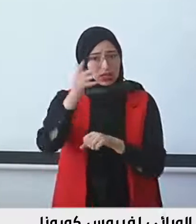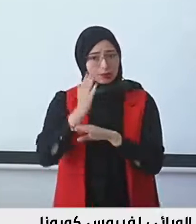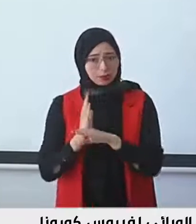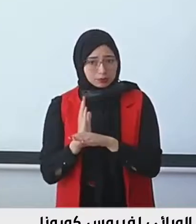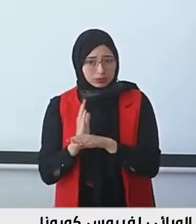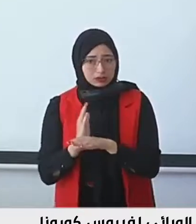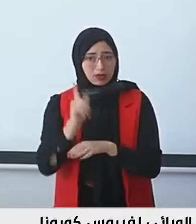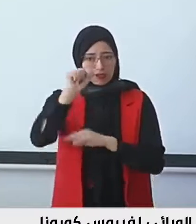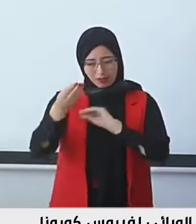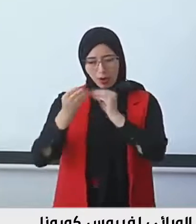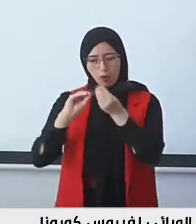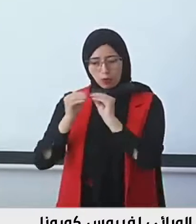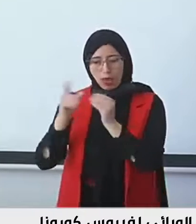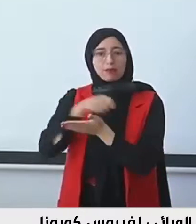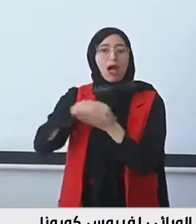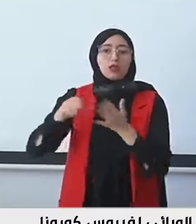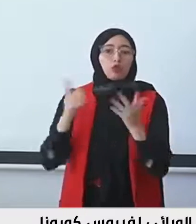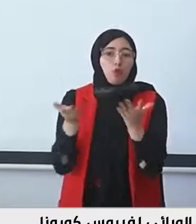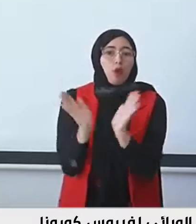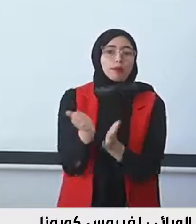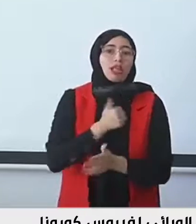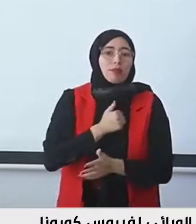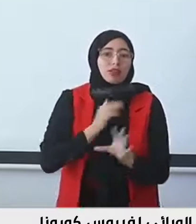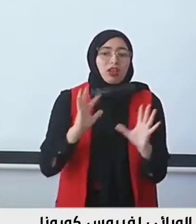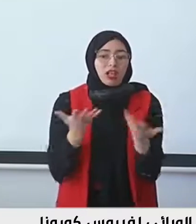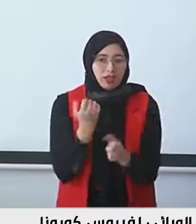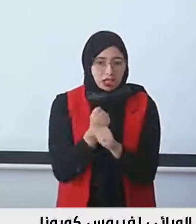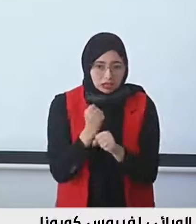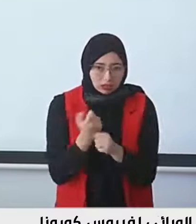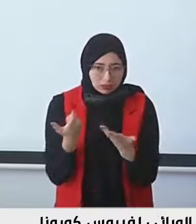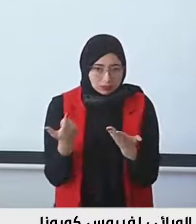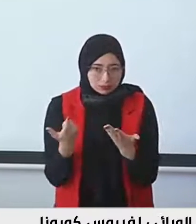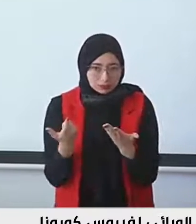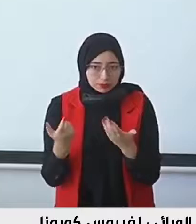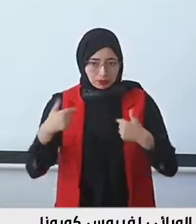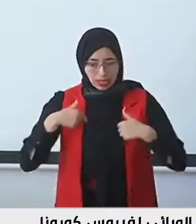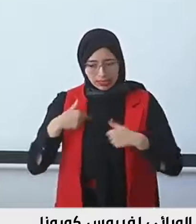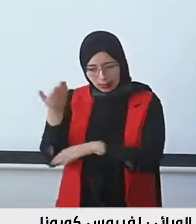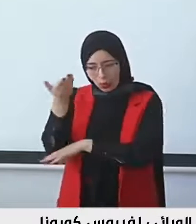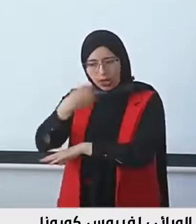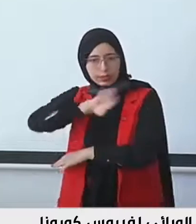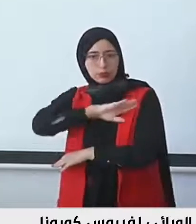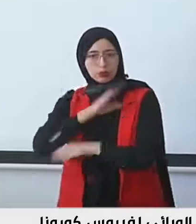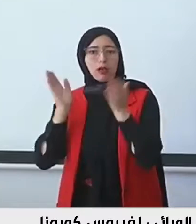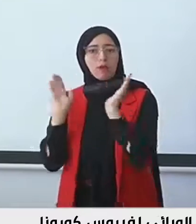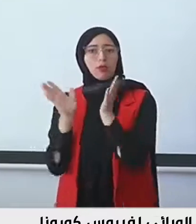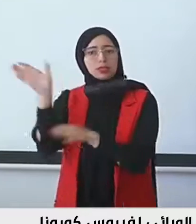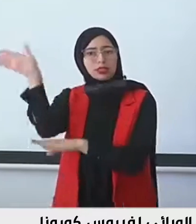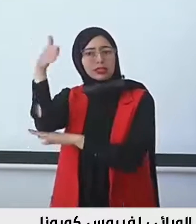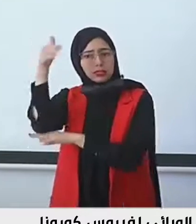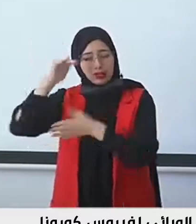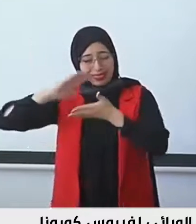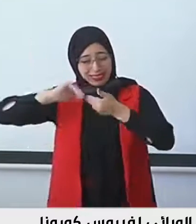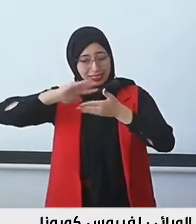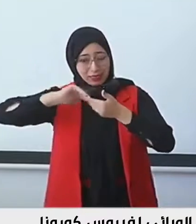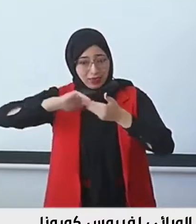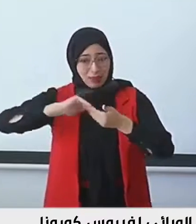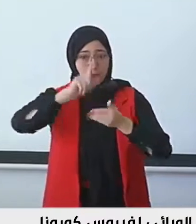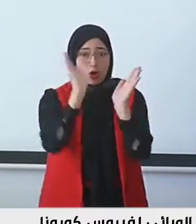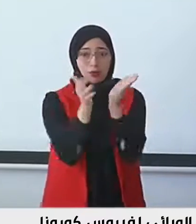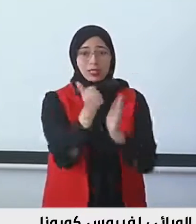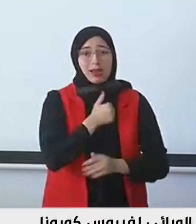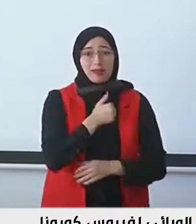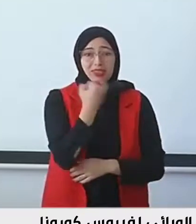صحيح ثم إشكاليات مادية خاصة. احنا تو المرضى نتاعنا تكفلوا بهم في القطاع العام، وقاعدين ننسقوا مع القطاع الخاص في